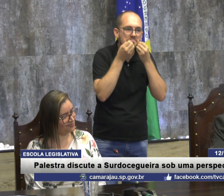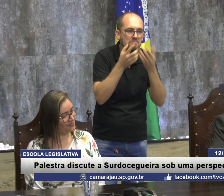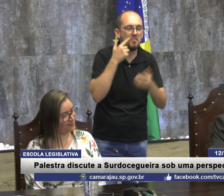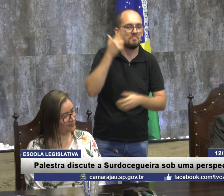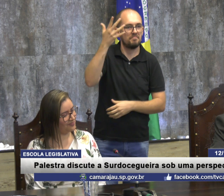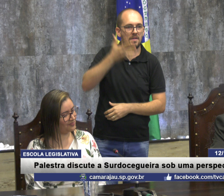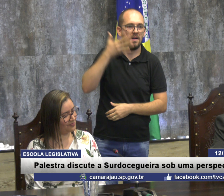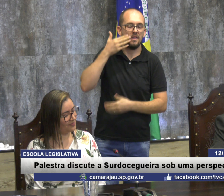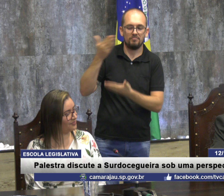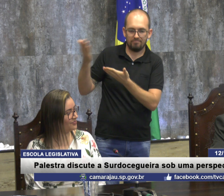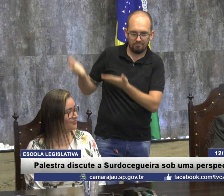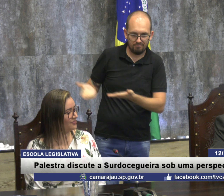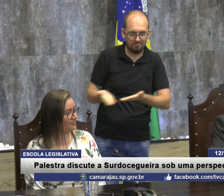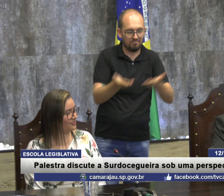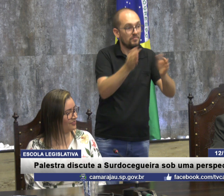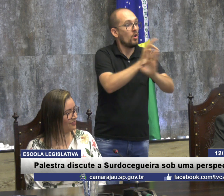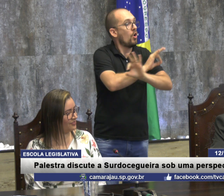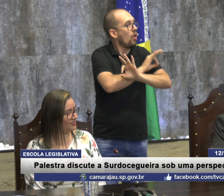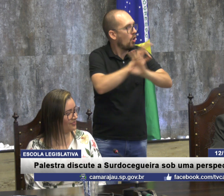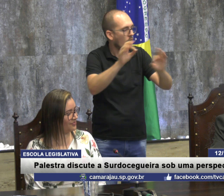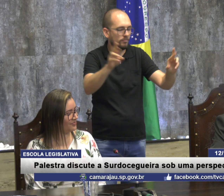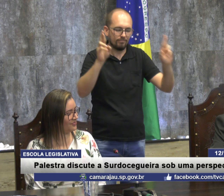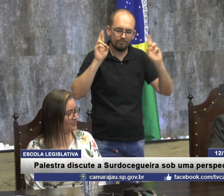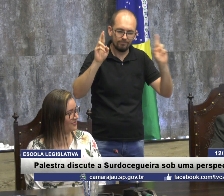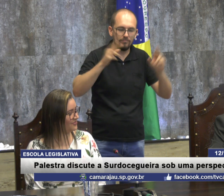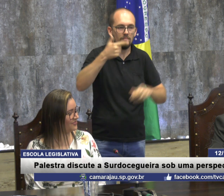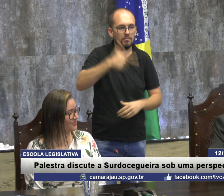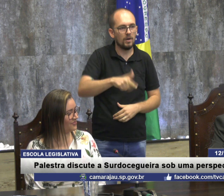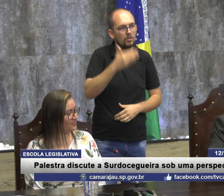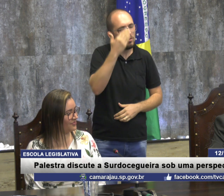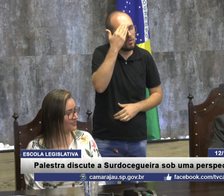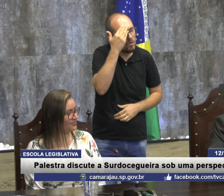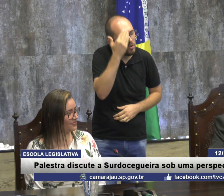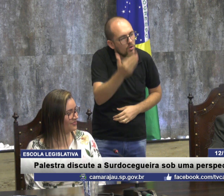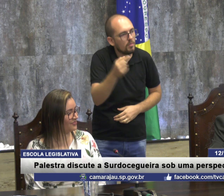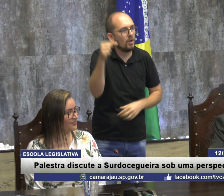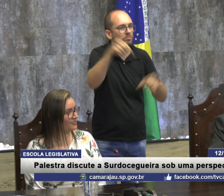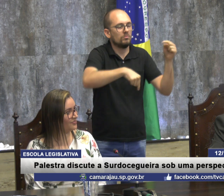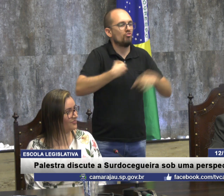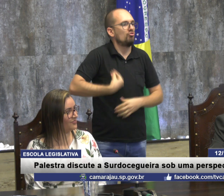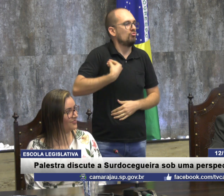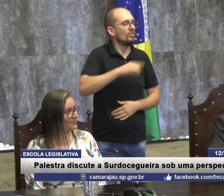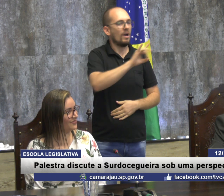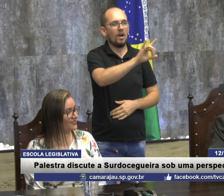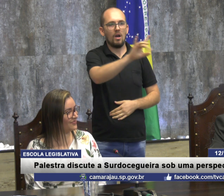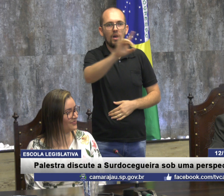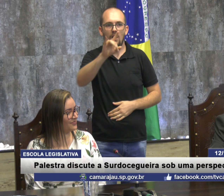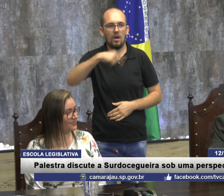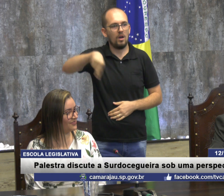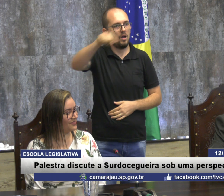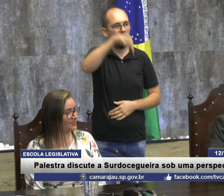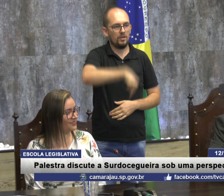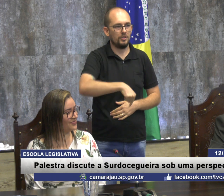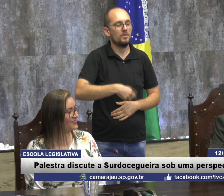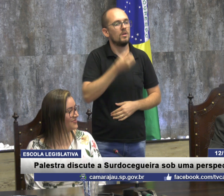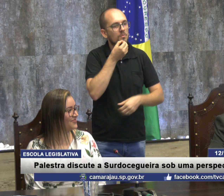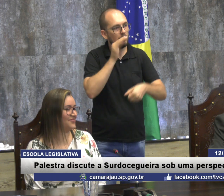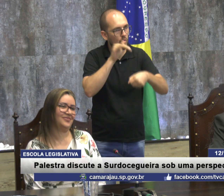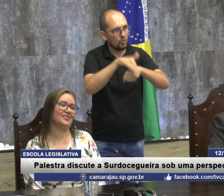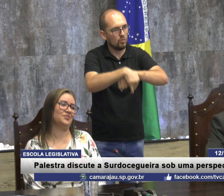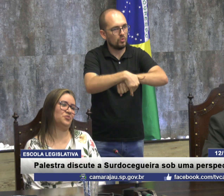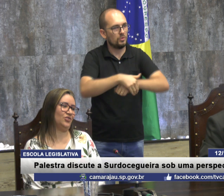nós. Uma ótima palestra. Mais uma vez, muito obrigado pela presença de todos vocês. Uma boa